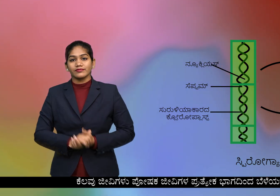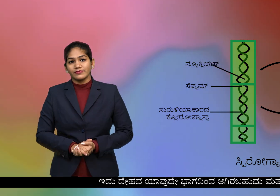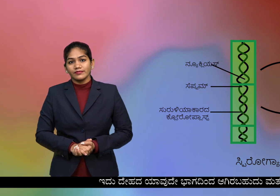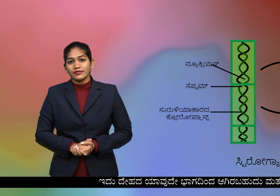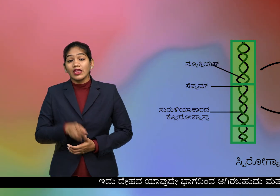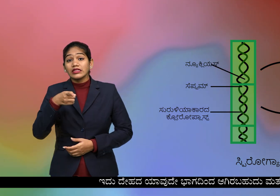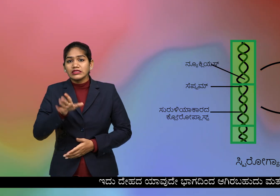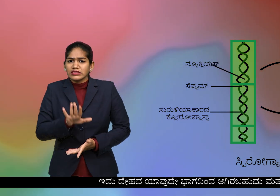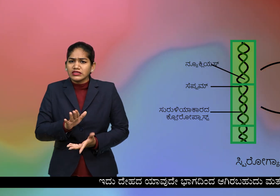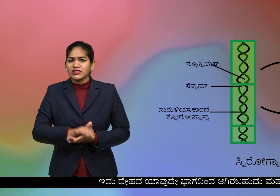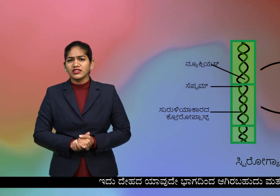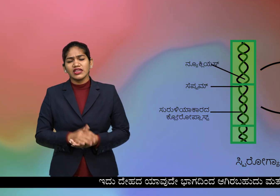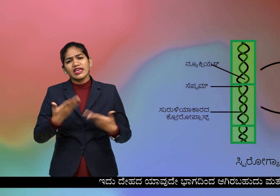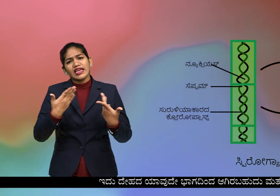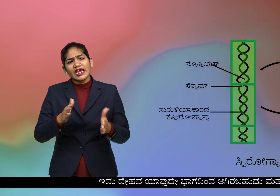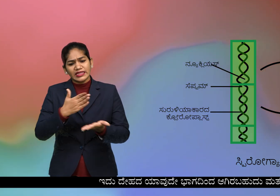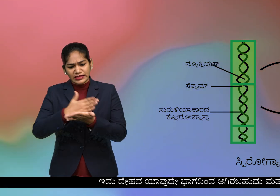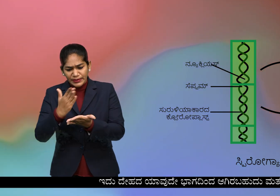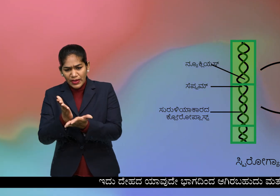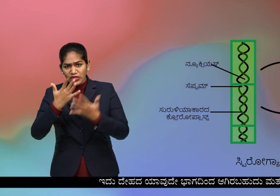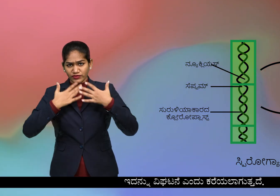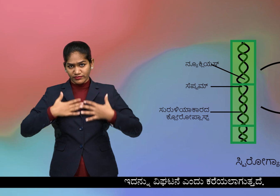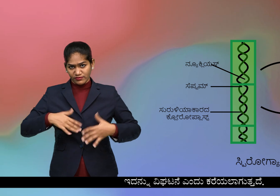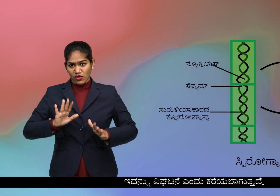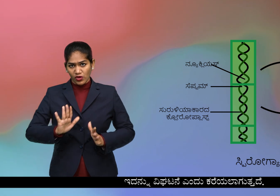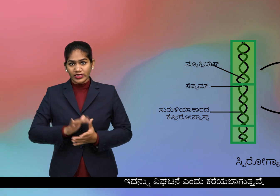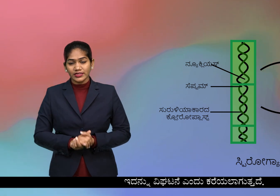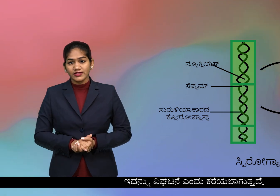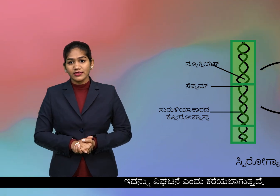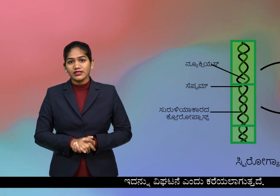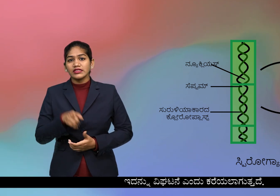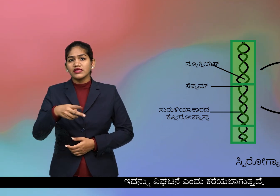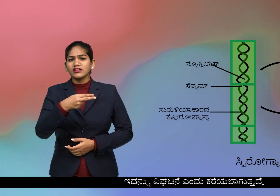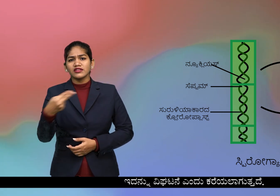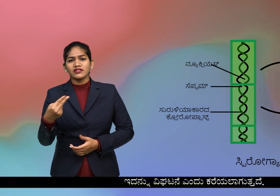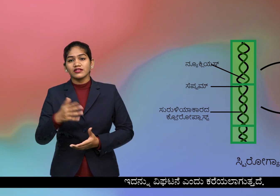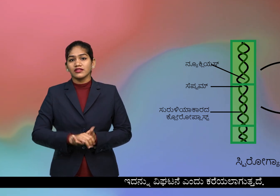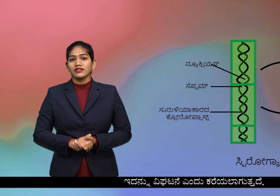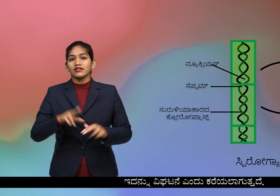ಇದು ದೇಹದ ಯಾವುದೇ ಭಾಗದಿಂದ ಆಗಿರಬಹುದು ಮತ್ತು ಇದನ್ನ ವಿಘಟನೆ ಎಂದು ಕರೆಯಲಾಗುತ್ತೆ.